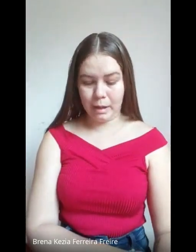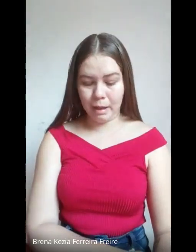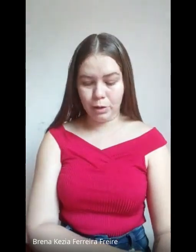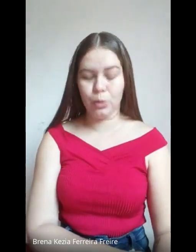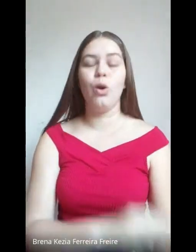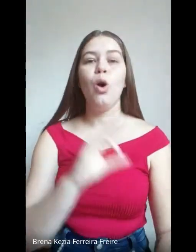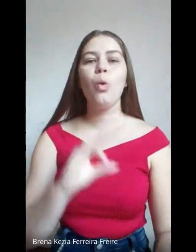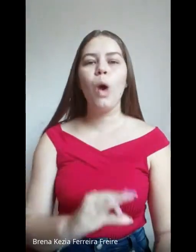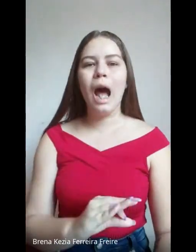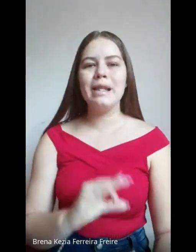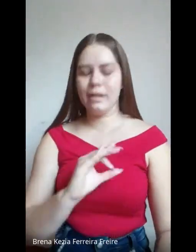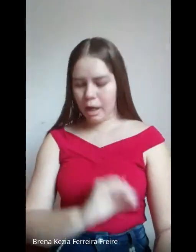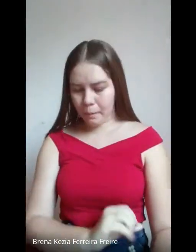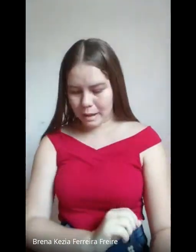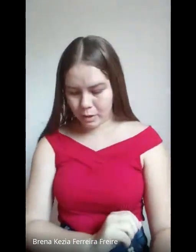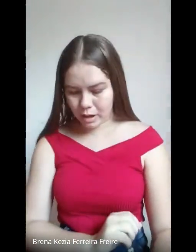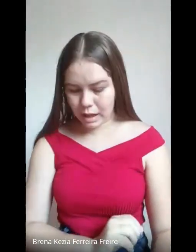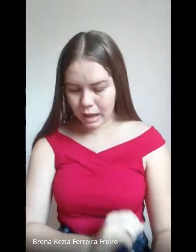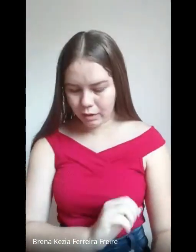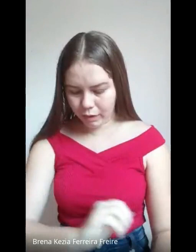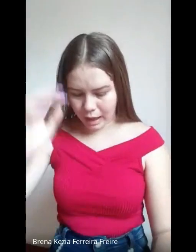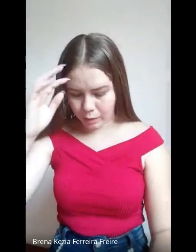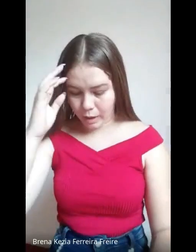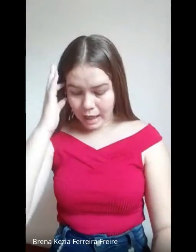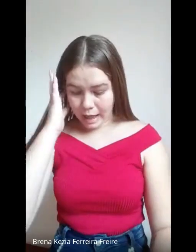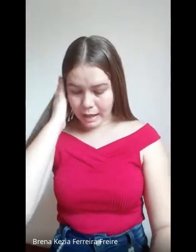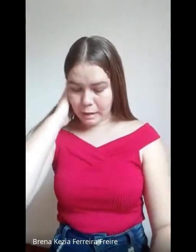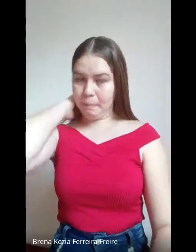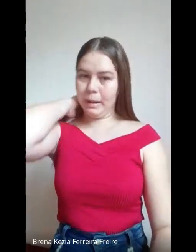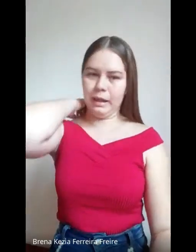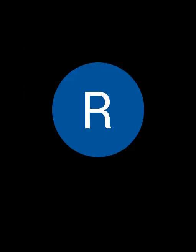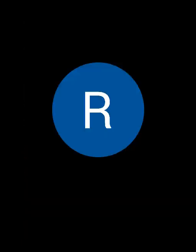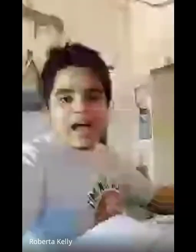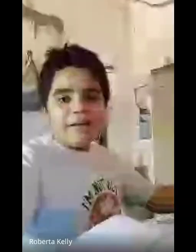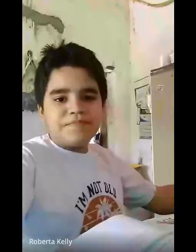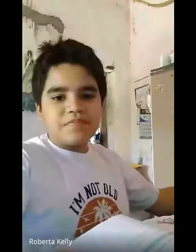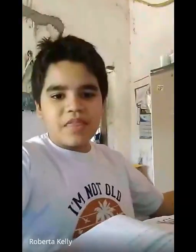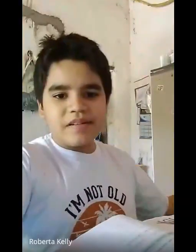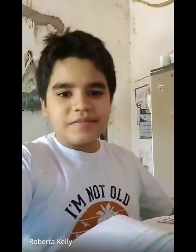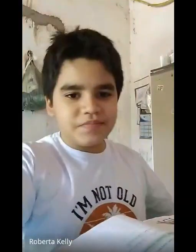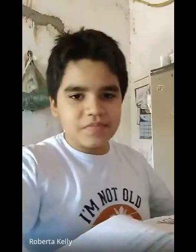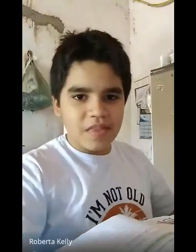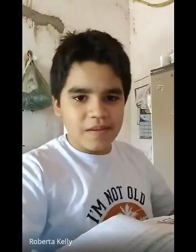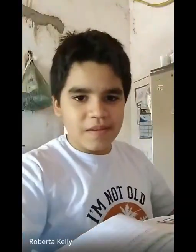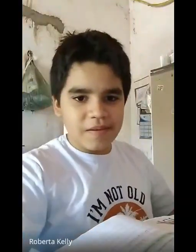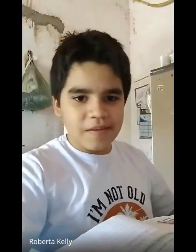abaixo, quais têm o mesmo significado? Explique-se. Posso falar? Deixa eu ver quem